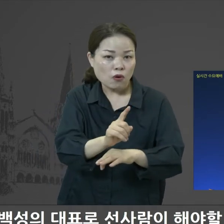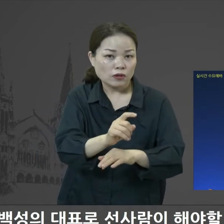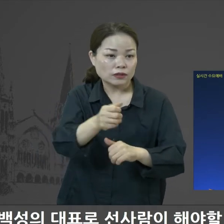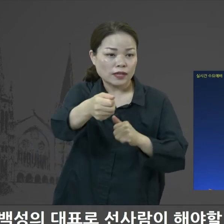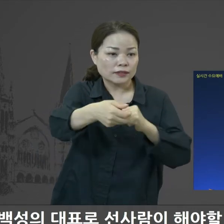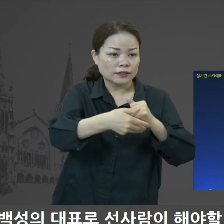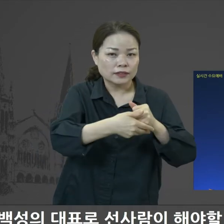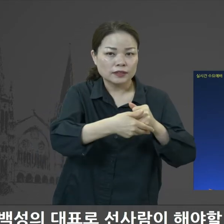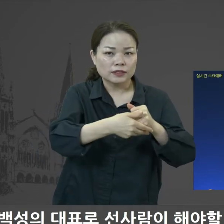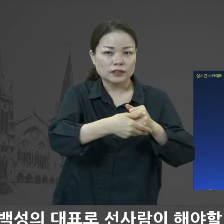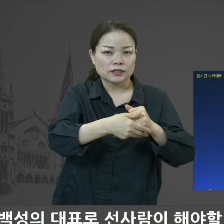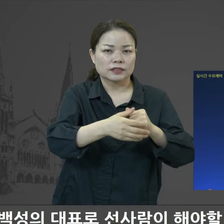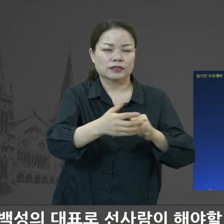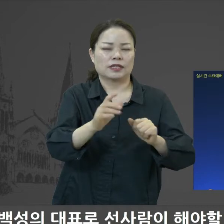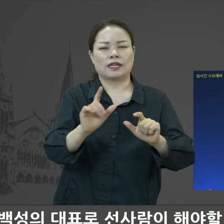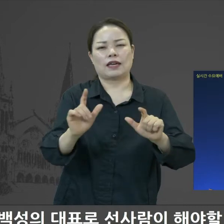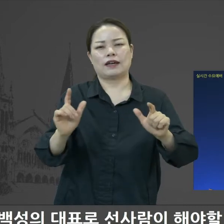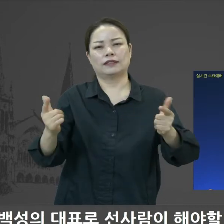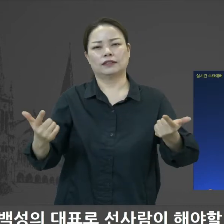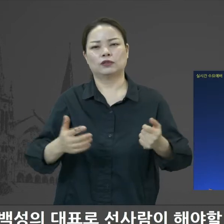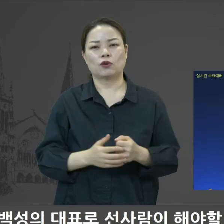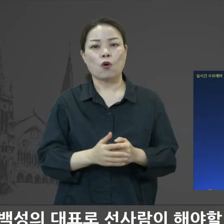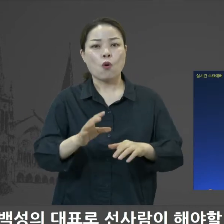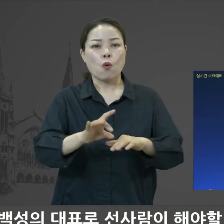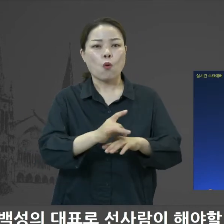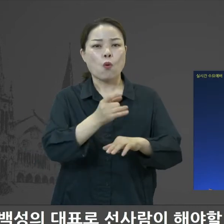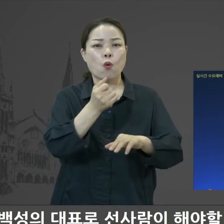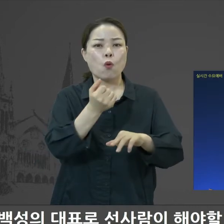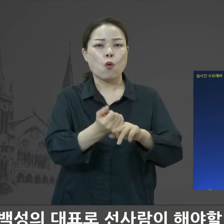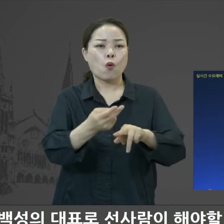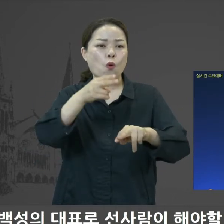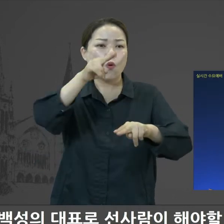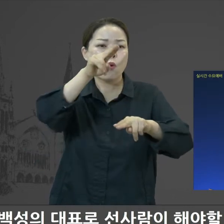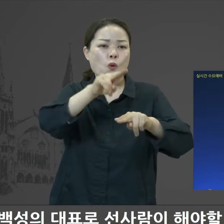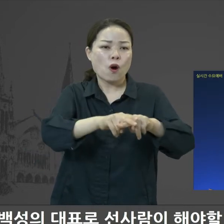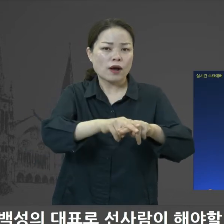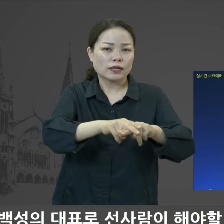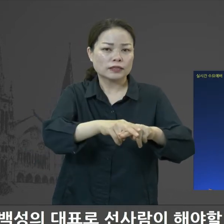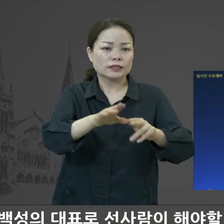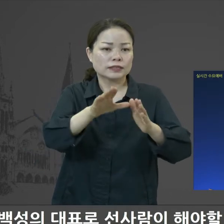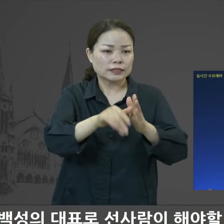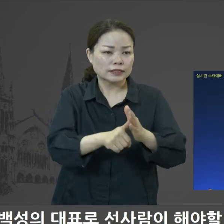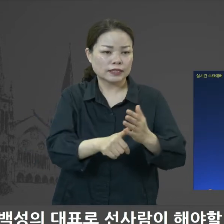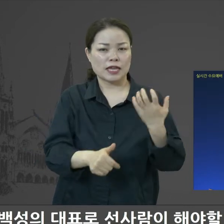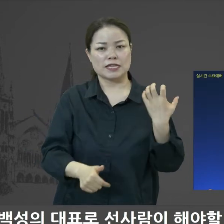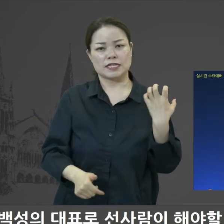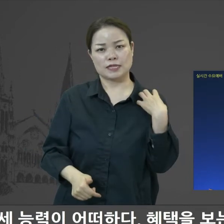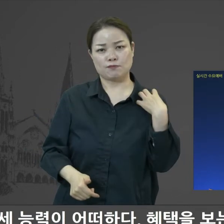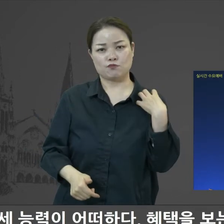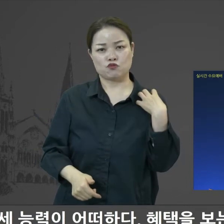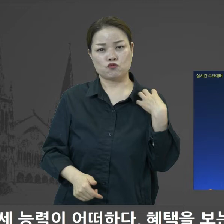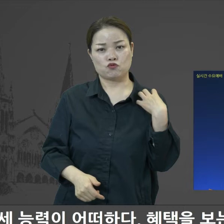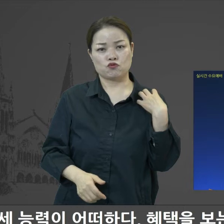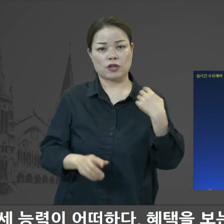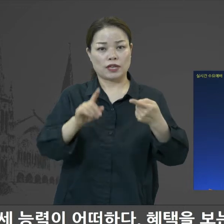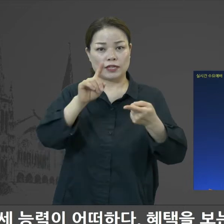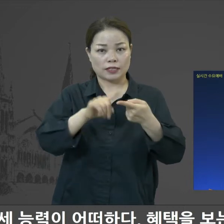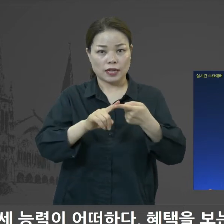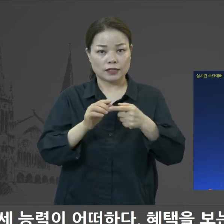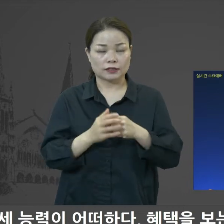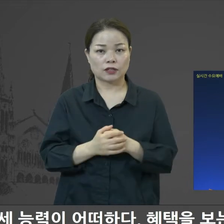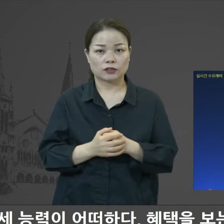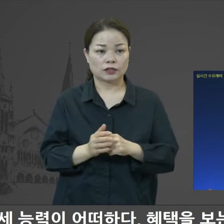수 있다, 이런 내용이 기록된 것이 아니라 왕이 해야 할 의무들에 대해서 오늘 성경은 기록하고 있습니다. 우리가